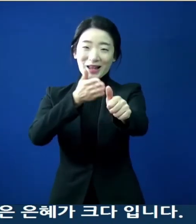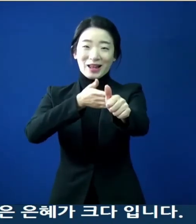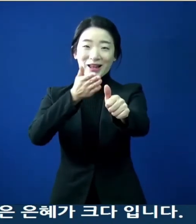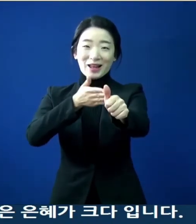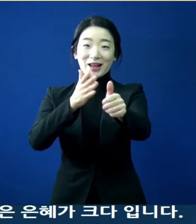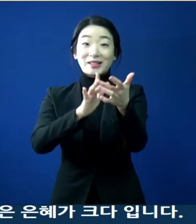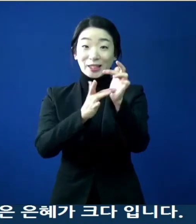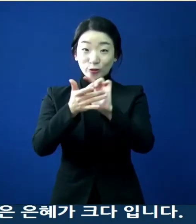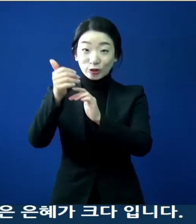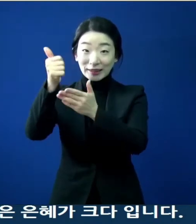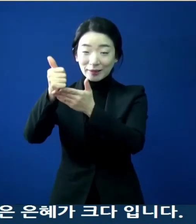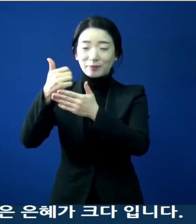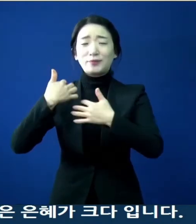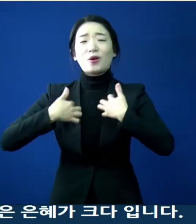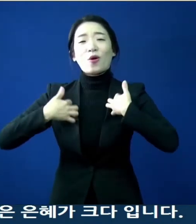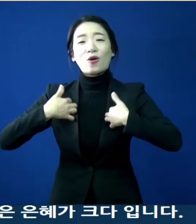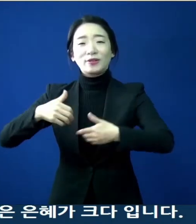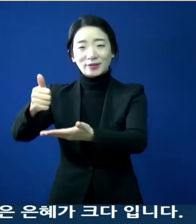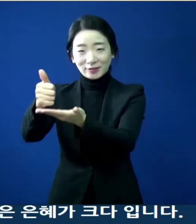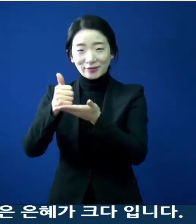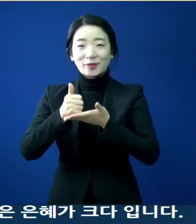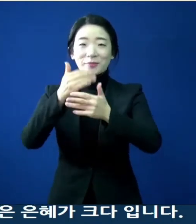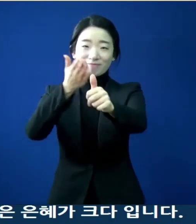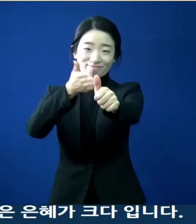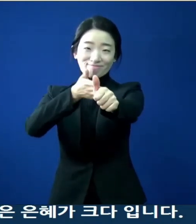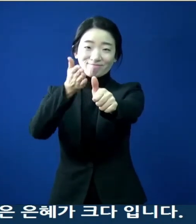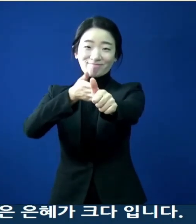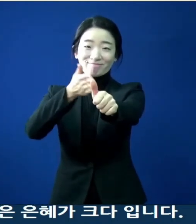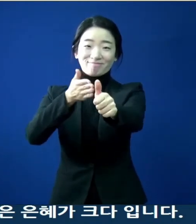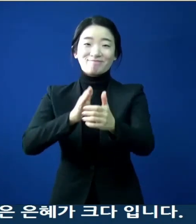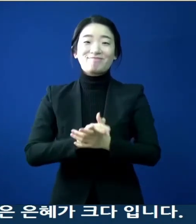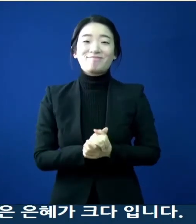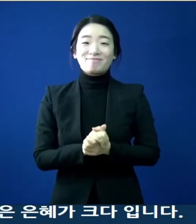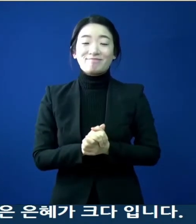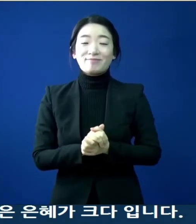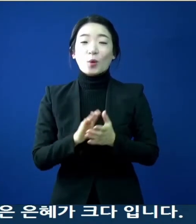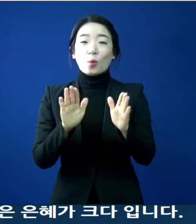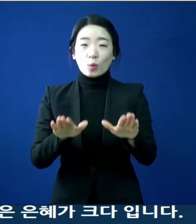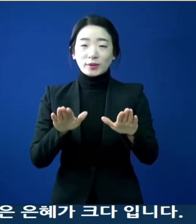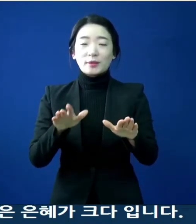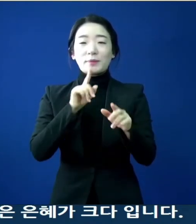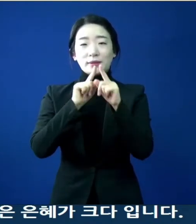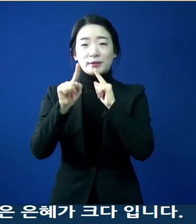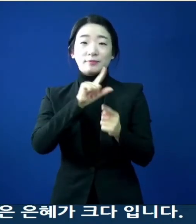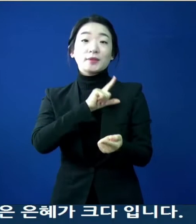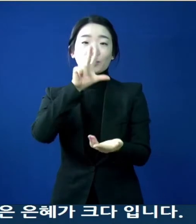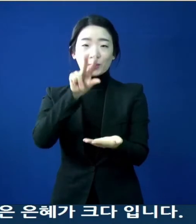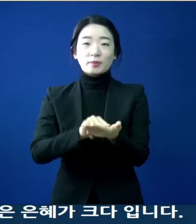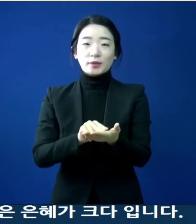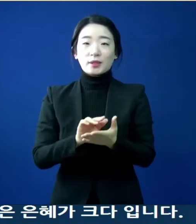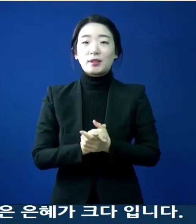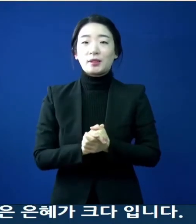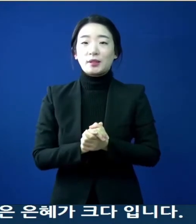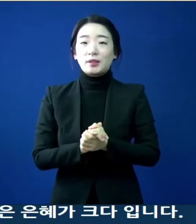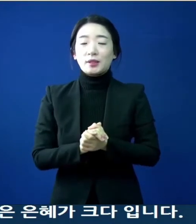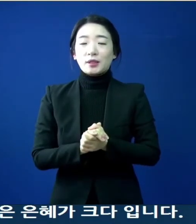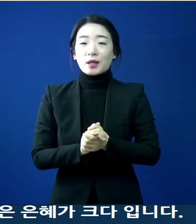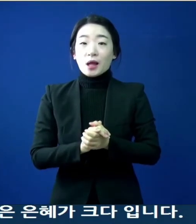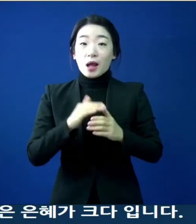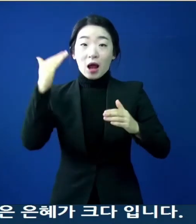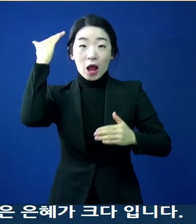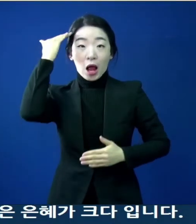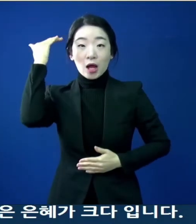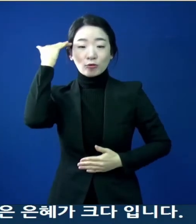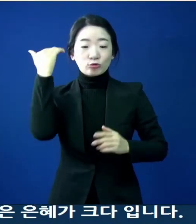예수님을 영접합시다, 오늘 말씀의 제목입니다. 한국교회가 막 급성장하던 시절에